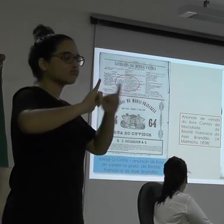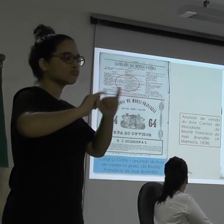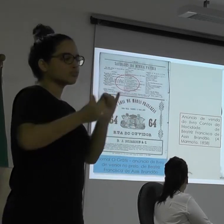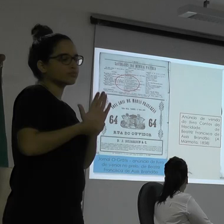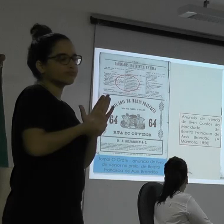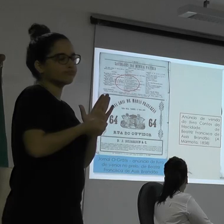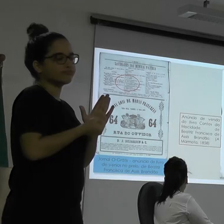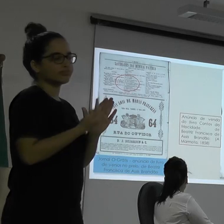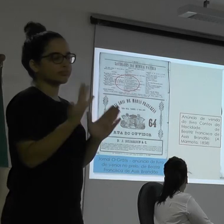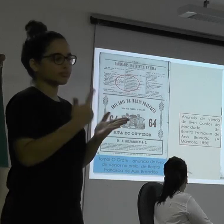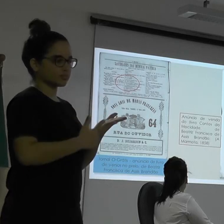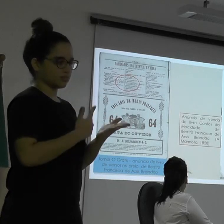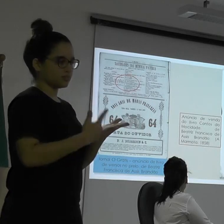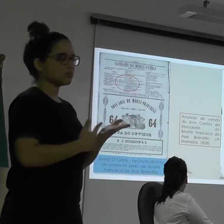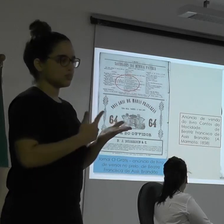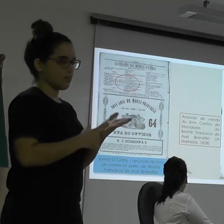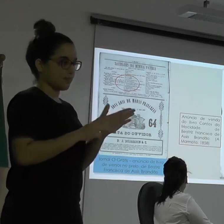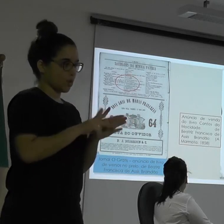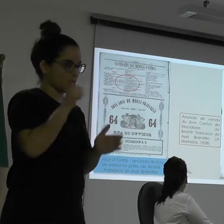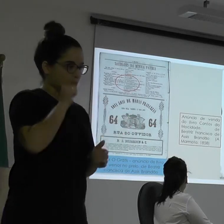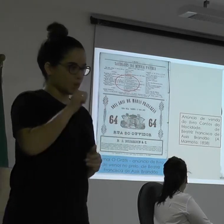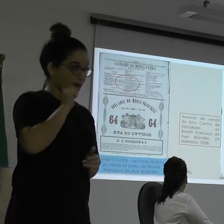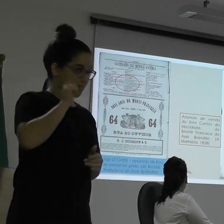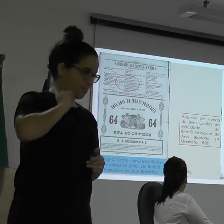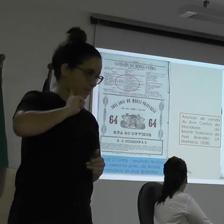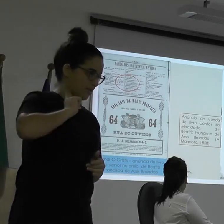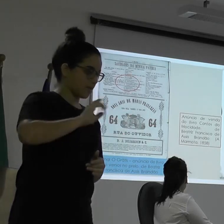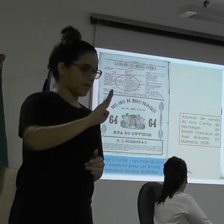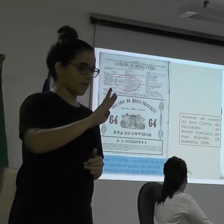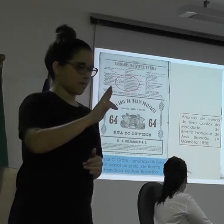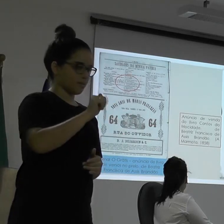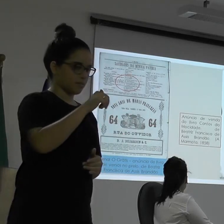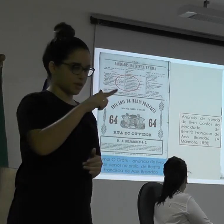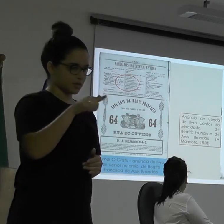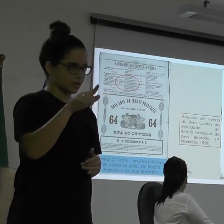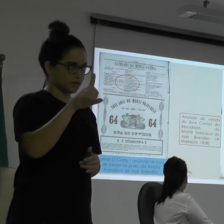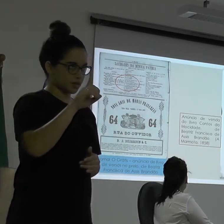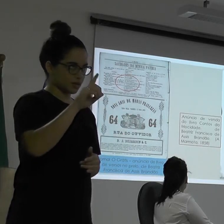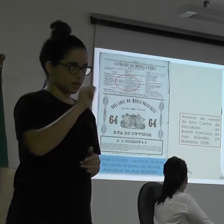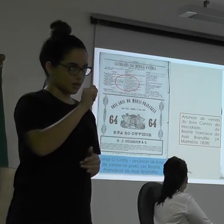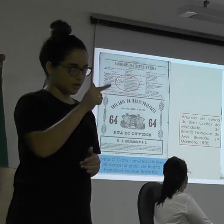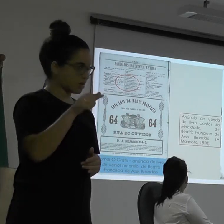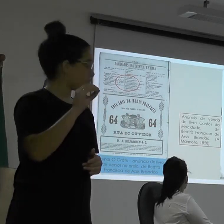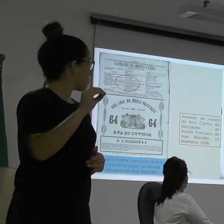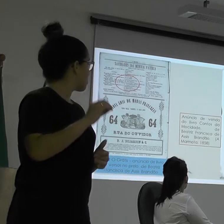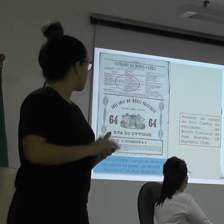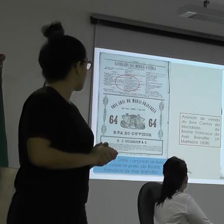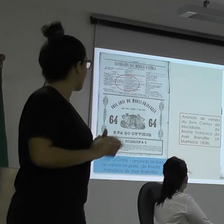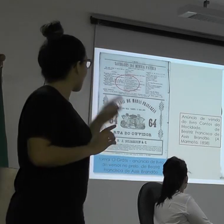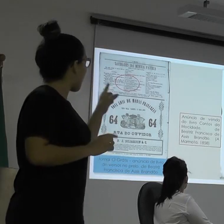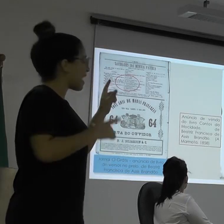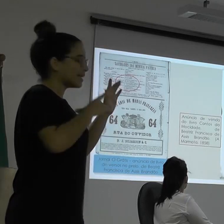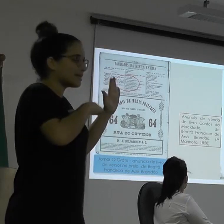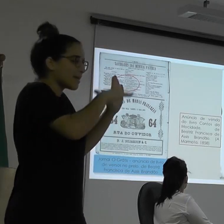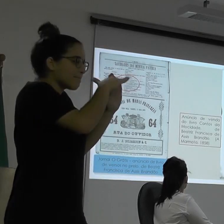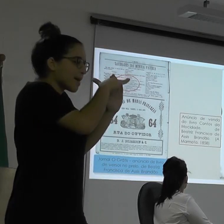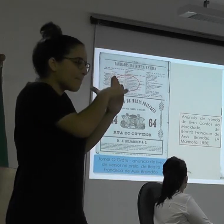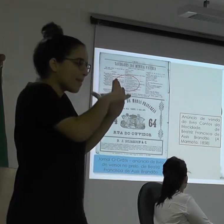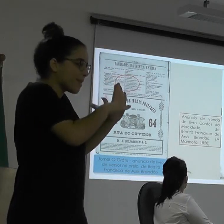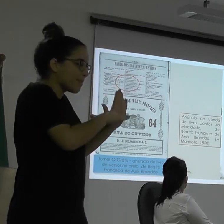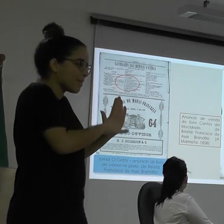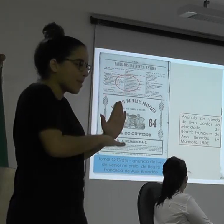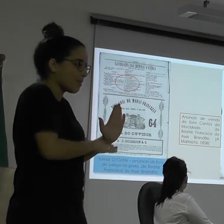de Beatriz Francisca de Assis Brandão. E aqui nessa lista é uma lista da tipografia Paula Brito, uma